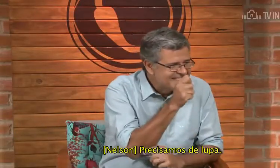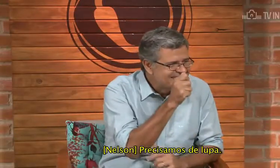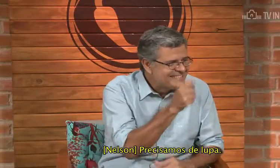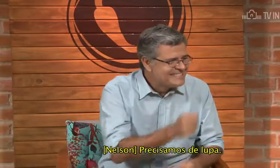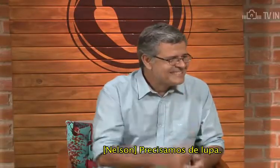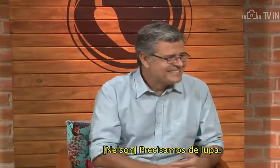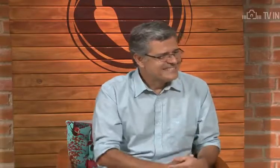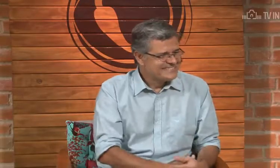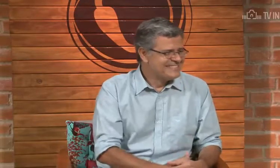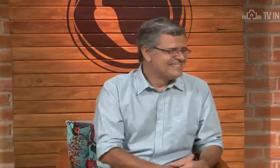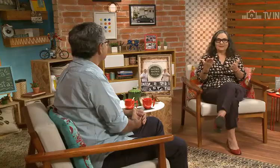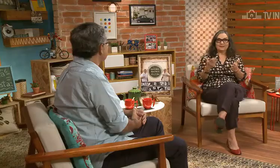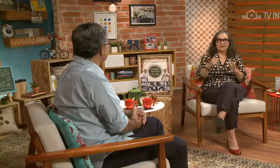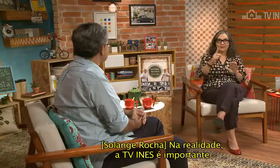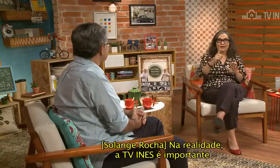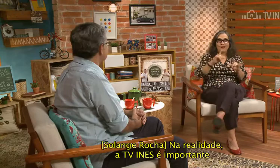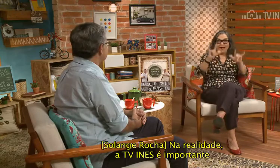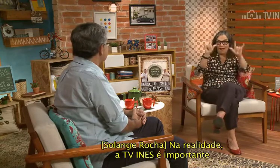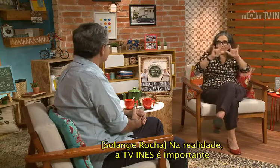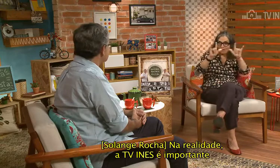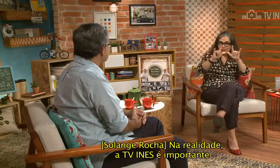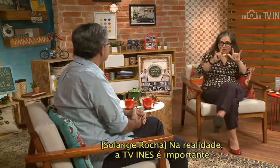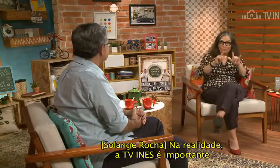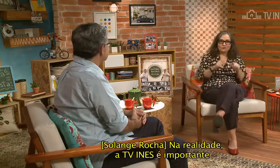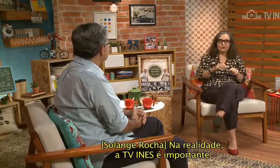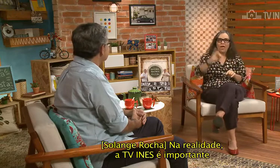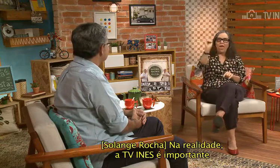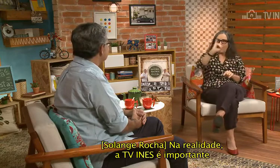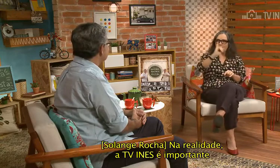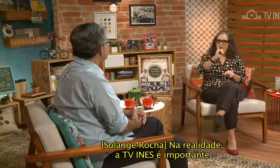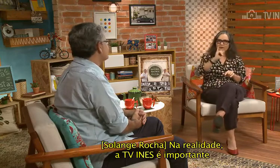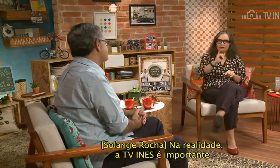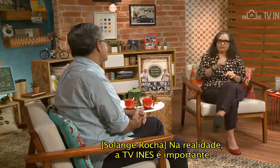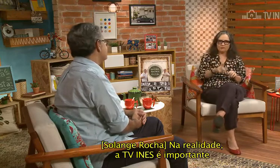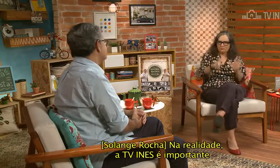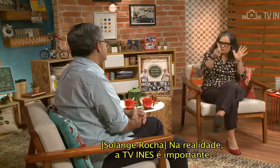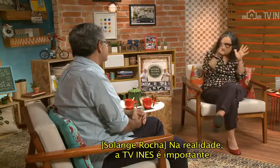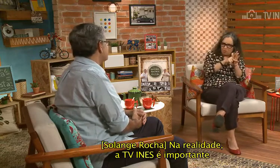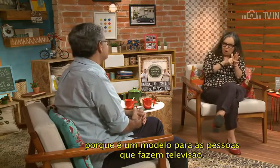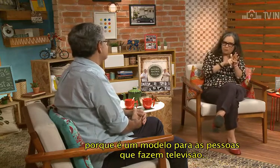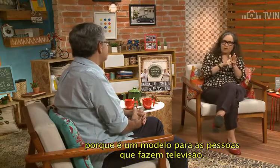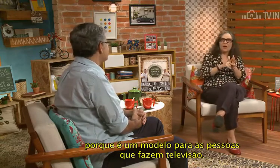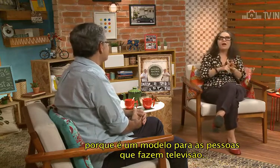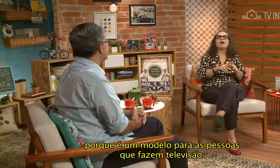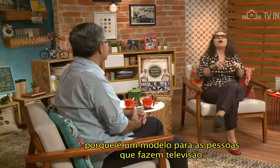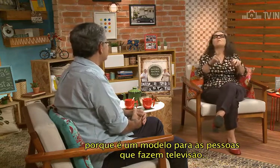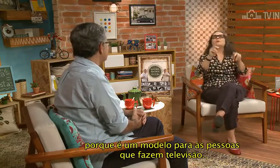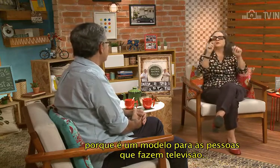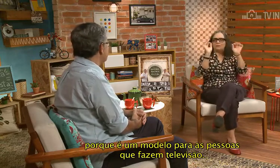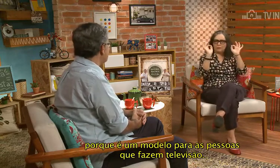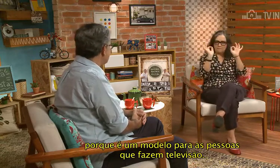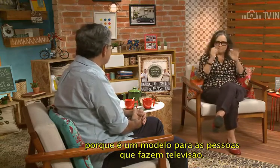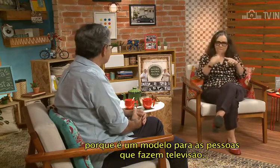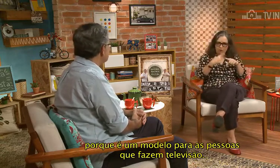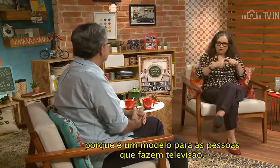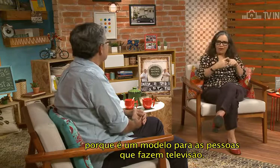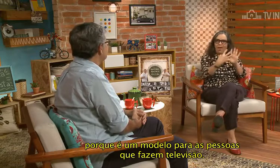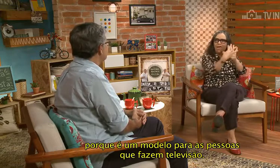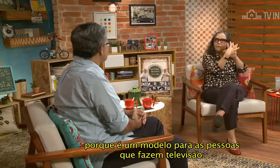lupa. É, na realidade, a TV Ines, ela é importante porque ela é um modelo. Ela